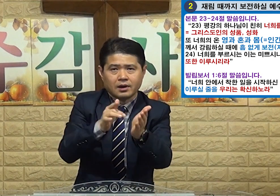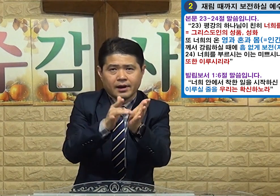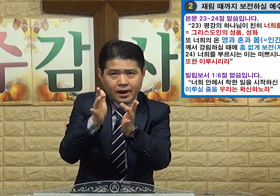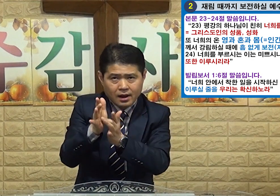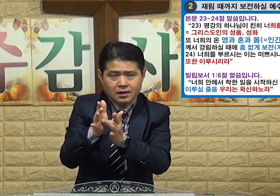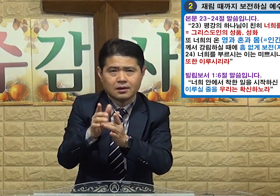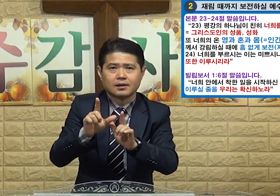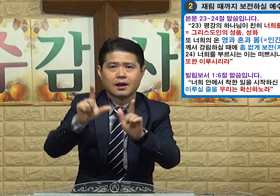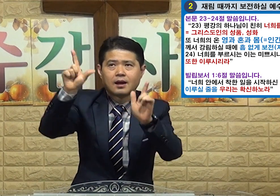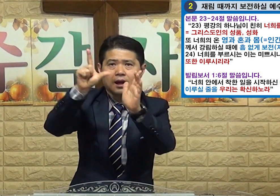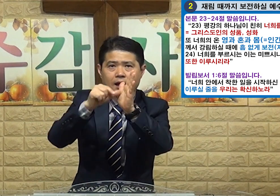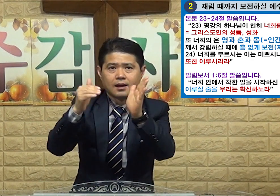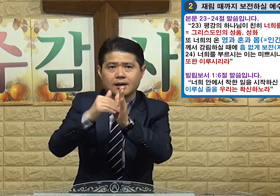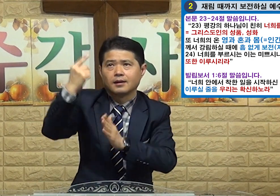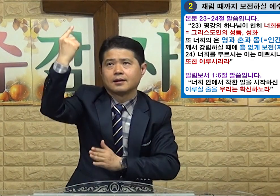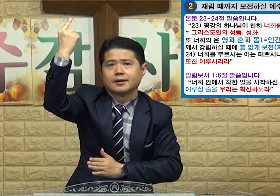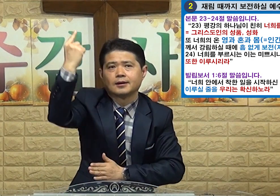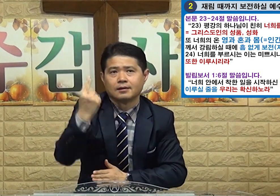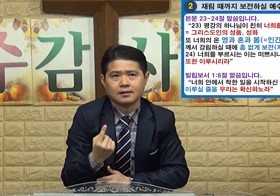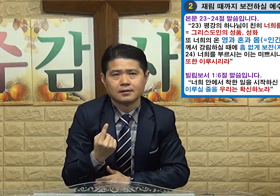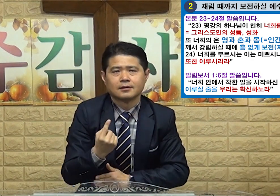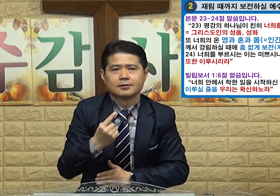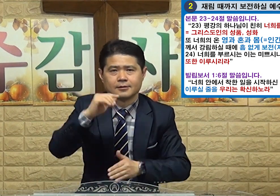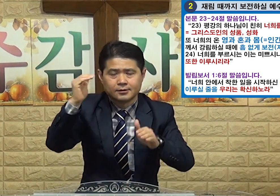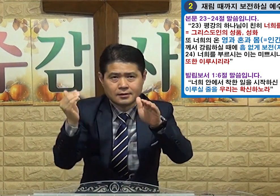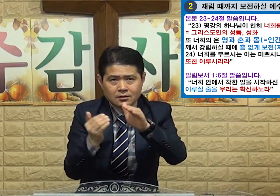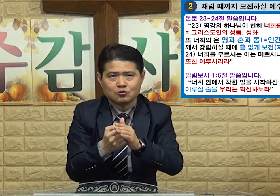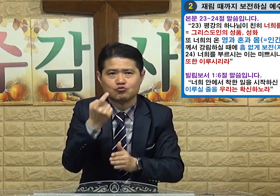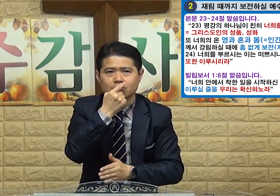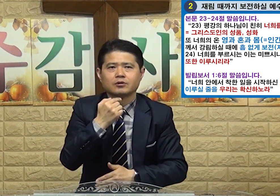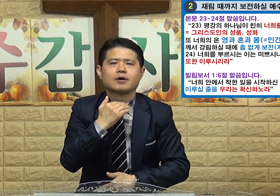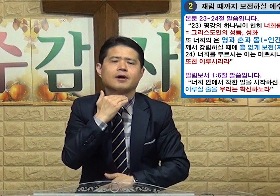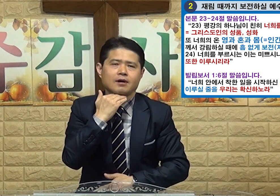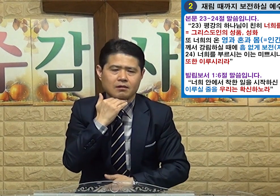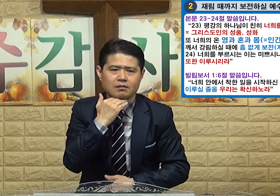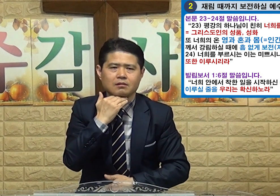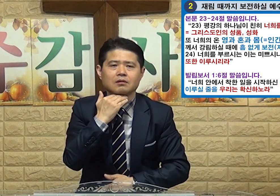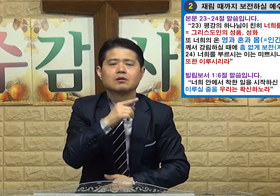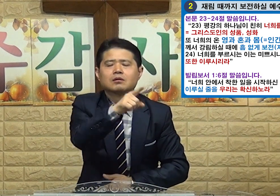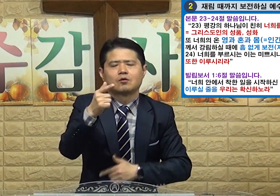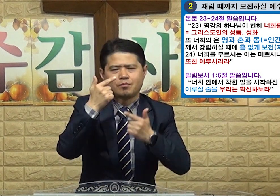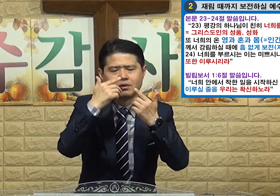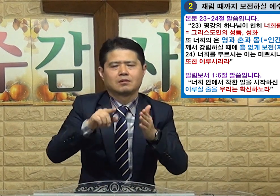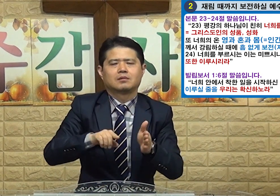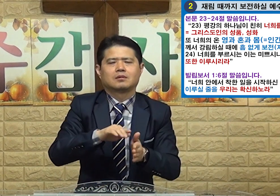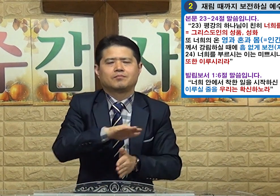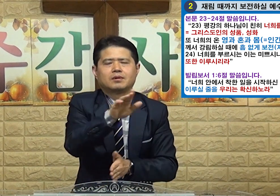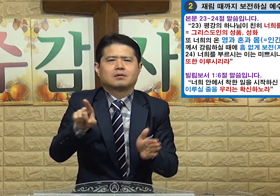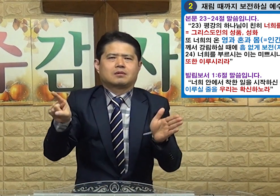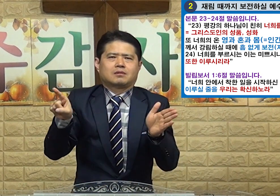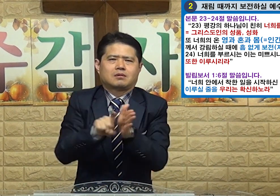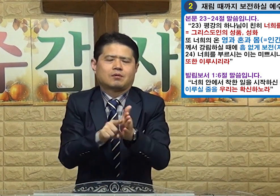그리스도 예수의 날까지 이루실 줄을 우리는 확신하노라.